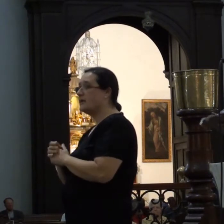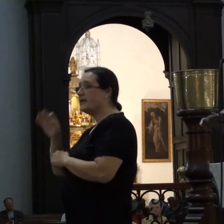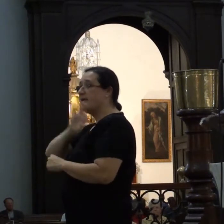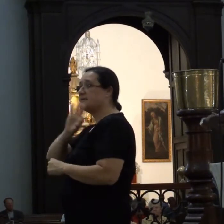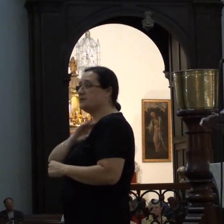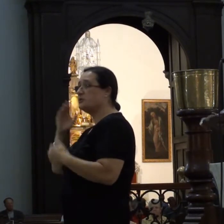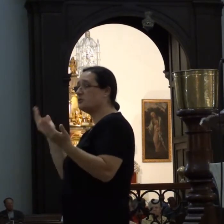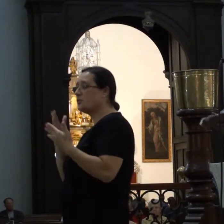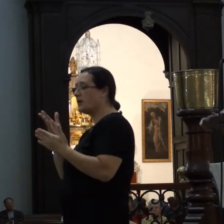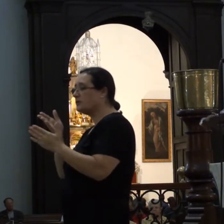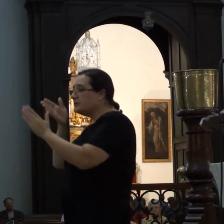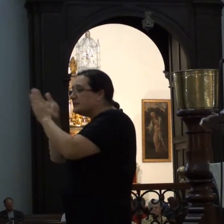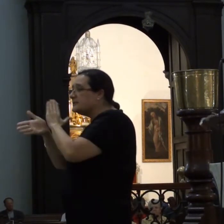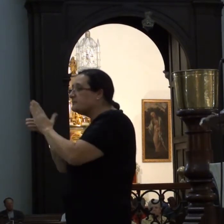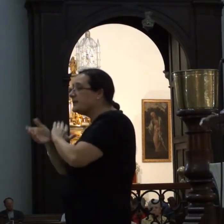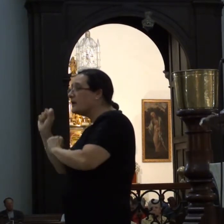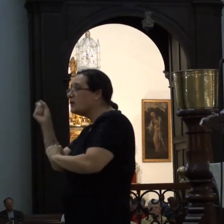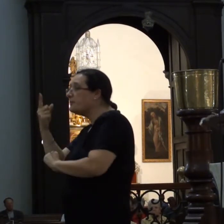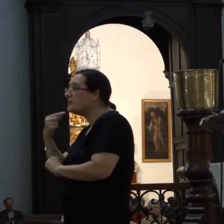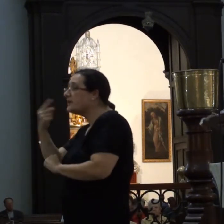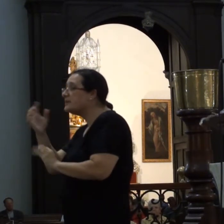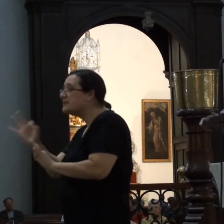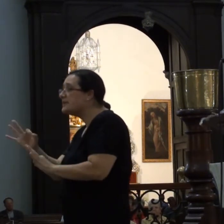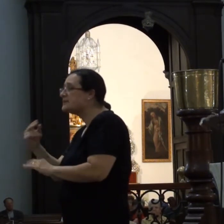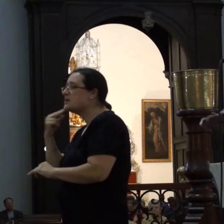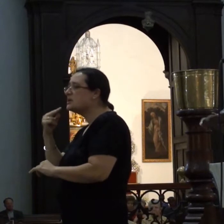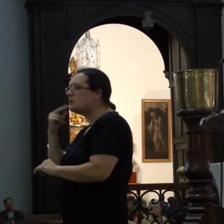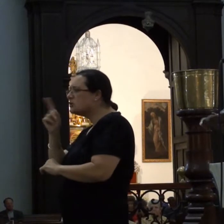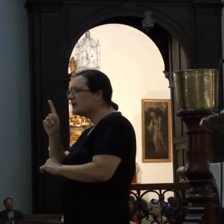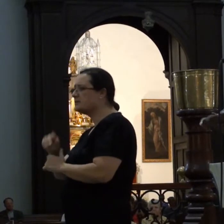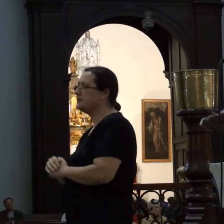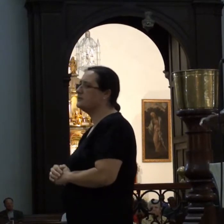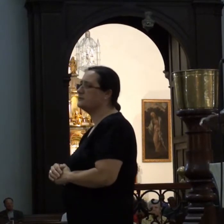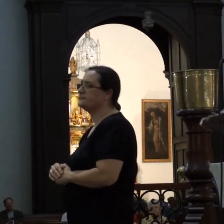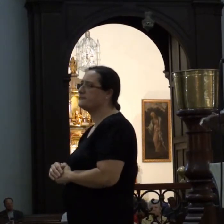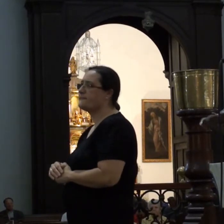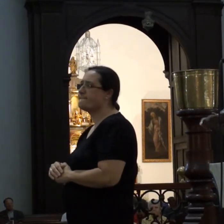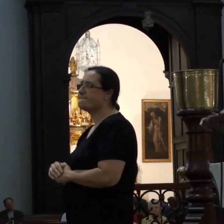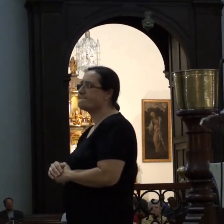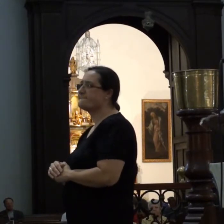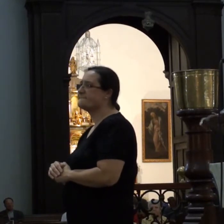se nos comunica los primeros que nos dice es No temas No tengas miedo